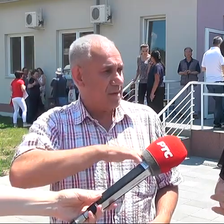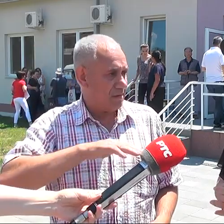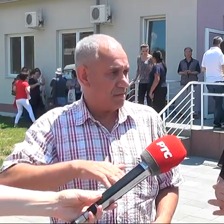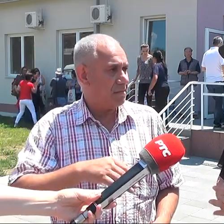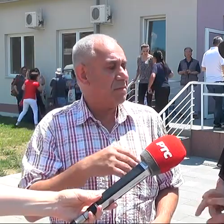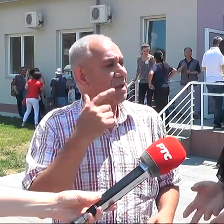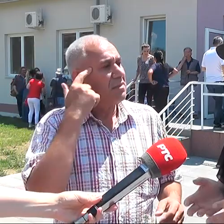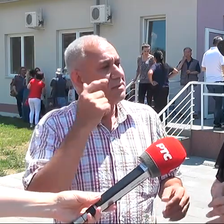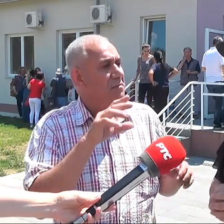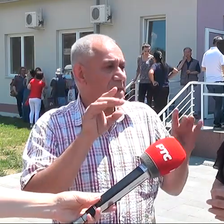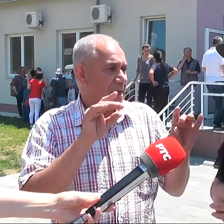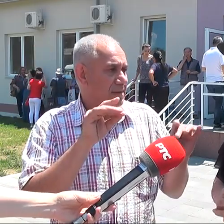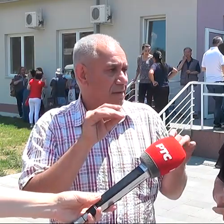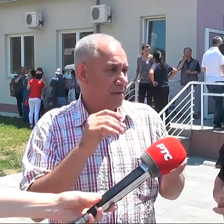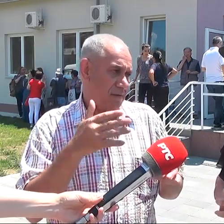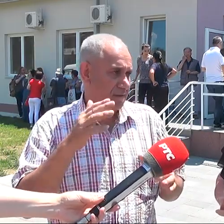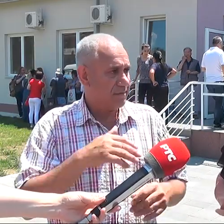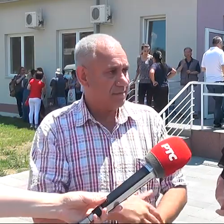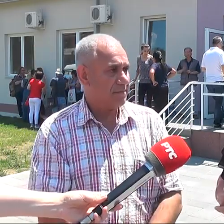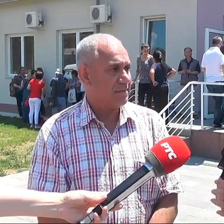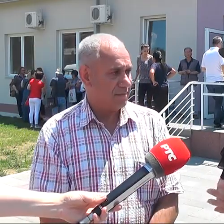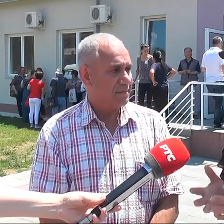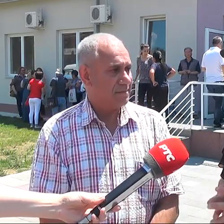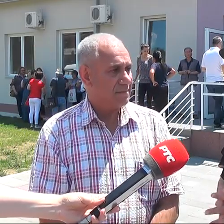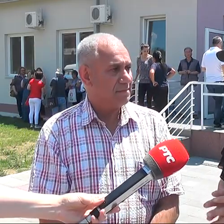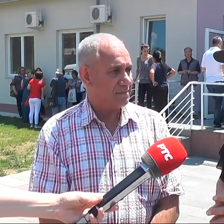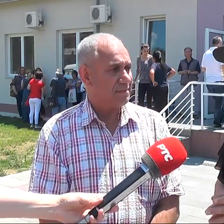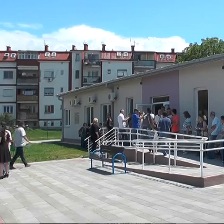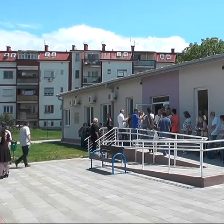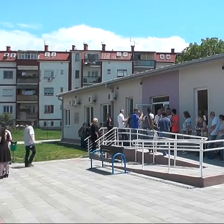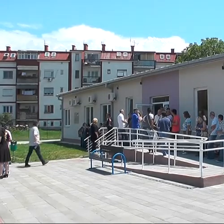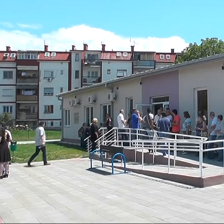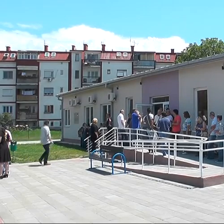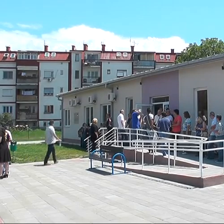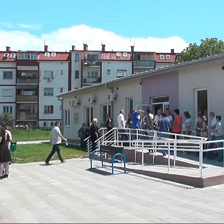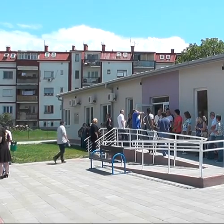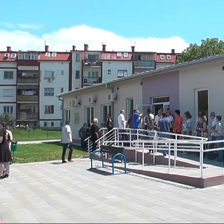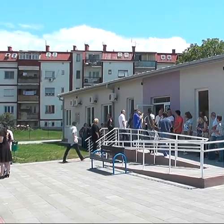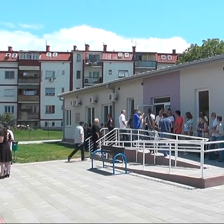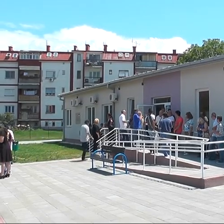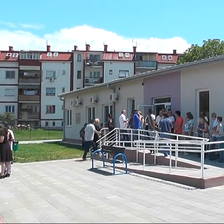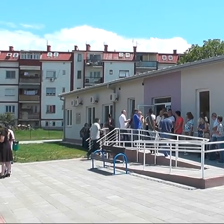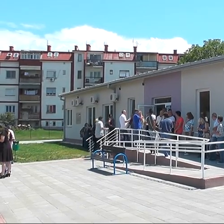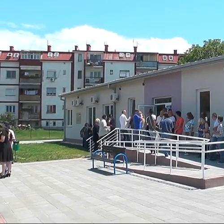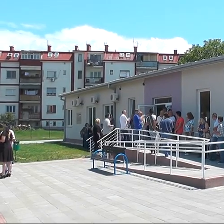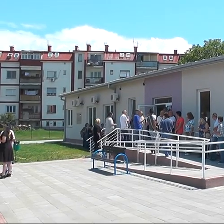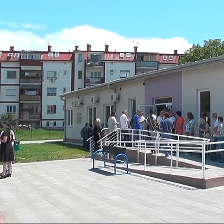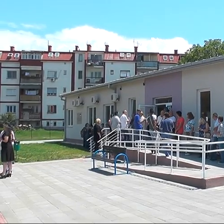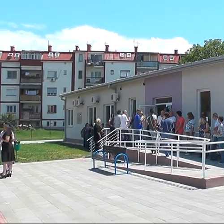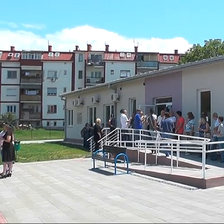školu u Nišu, specijalnu školu za gluvu decu, imamo ih negde desetak. Sednica Skupštine Saveza je prvi put održana u Pirotu. Praksa je